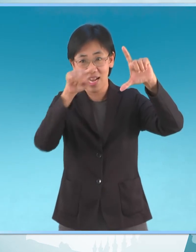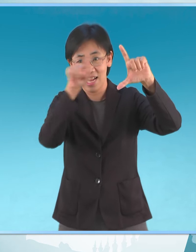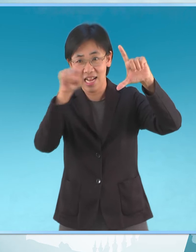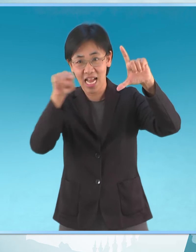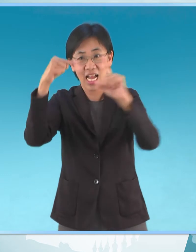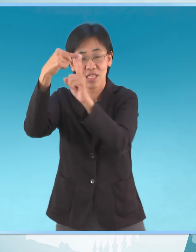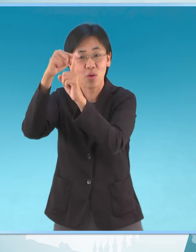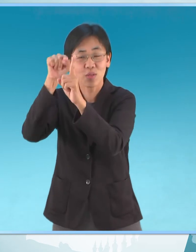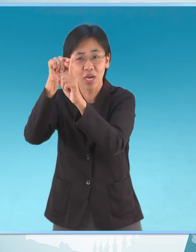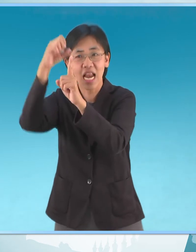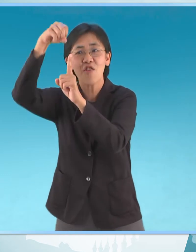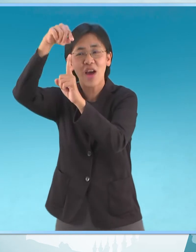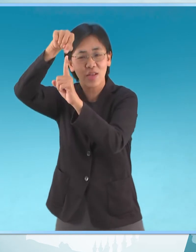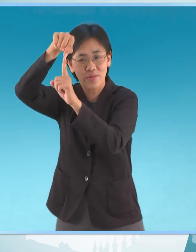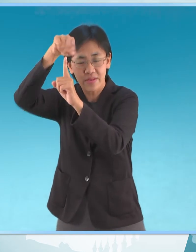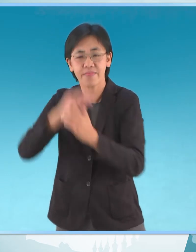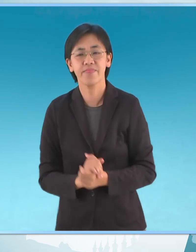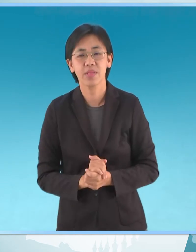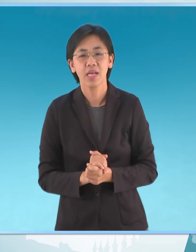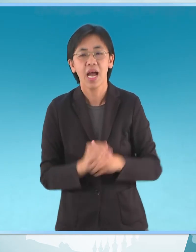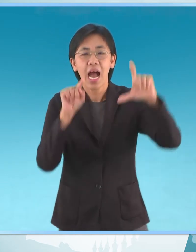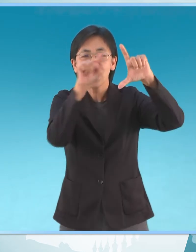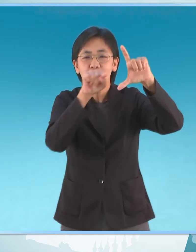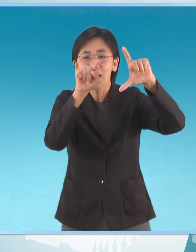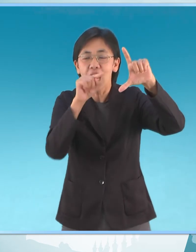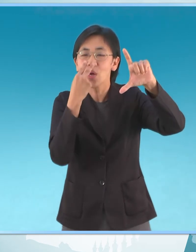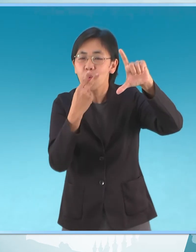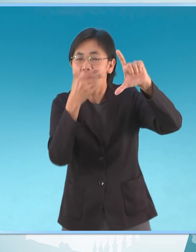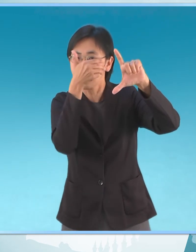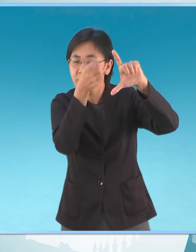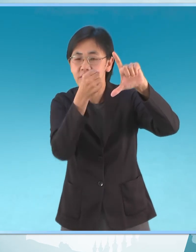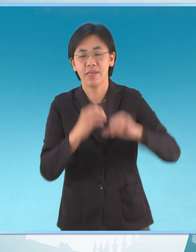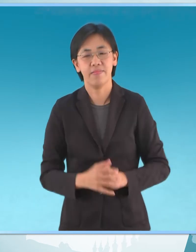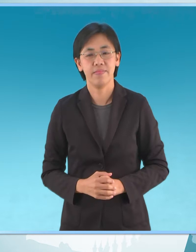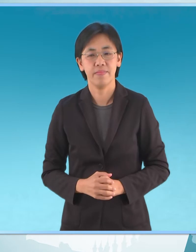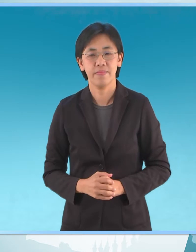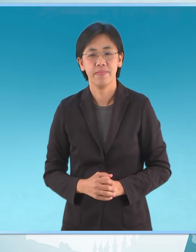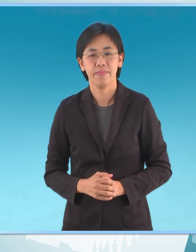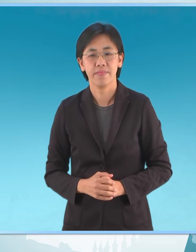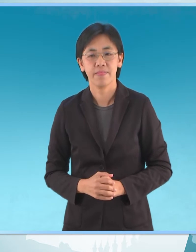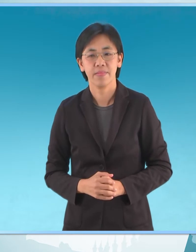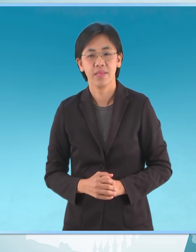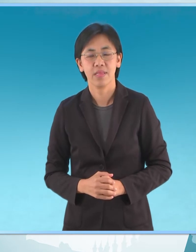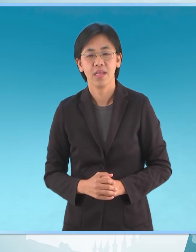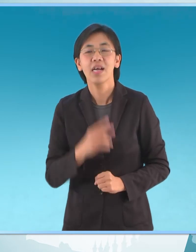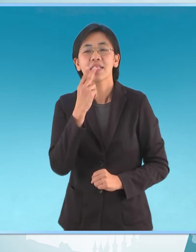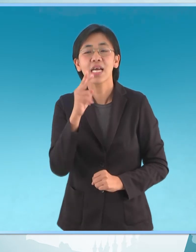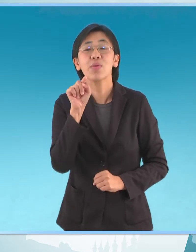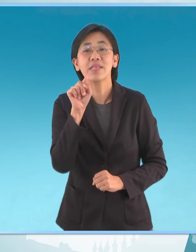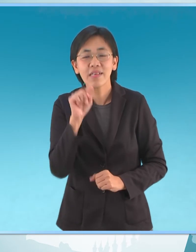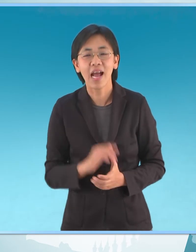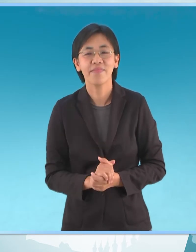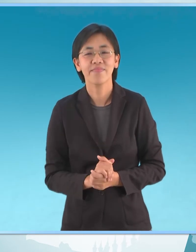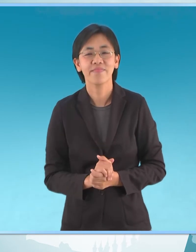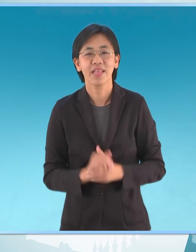ฮะทำให้มีพื้นที่ว่างแล้วก็พื้นที่ที่เป็นจุดที่น่าสนใจในขณะที่เราดูรูปที่เป็นรูปกลางภ